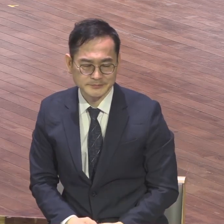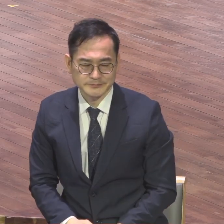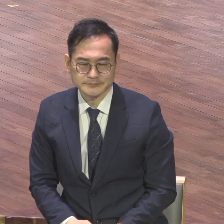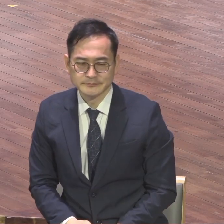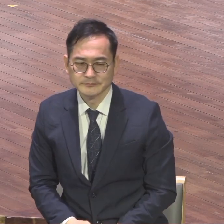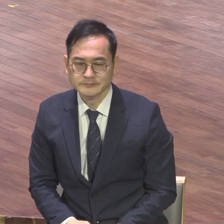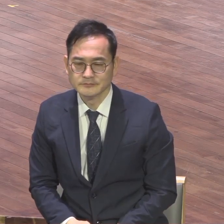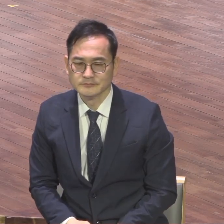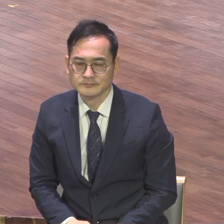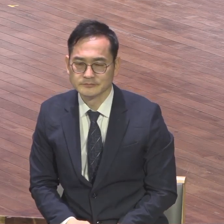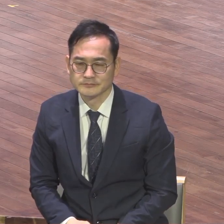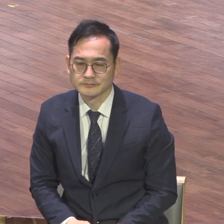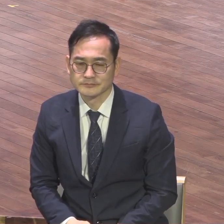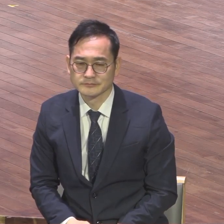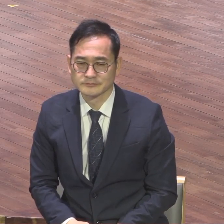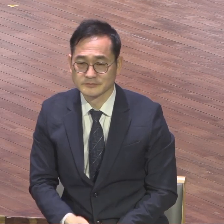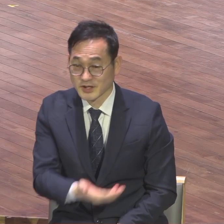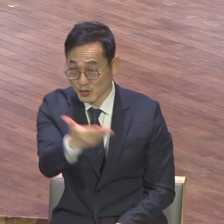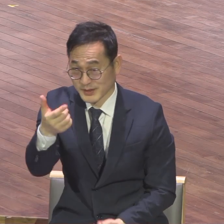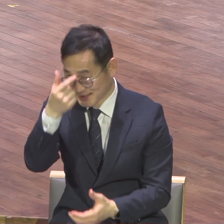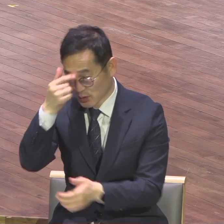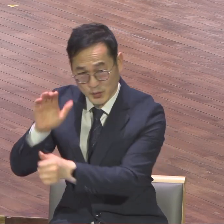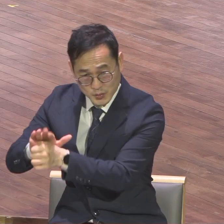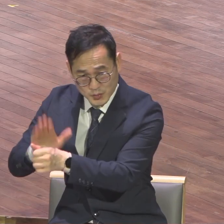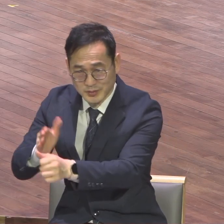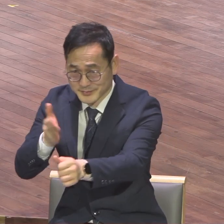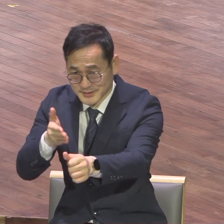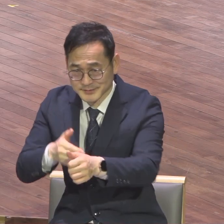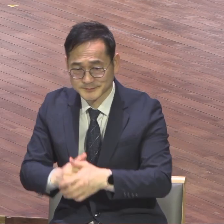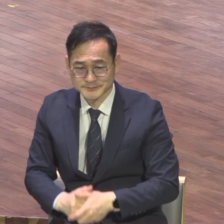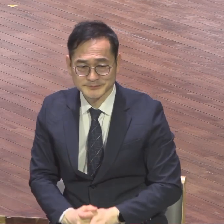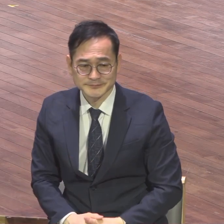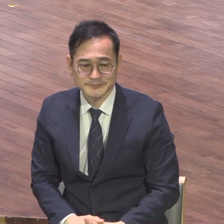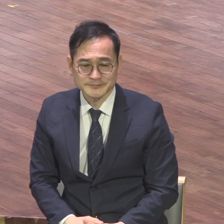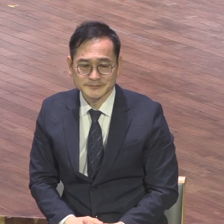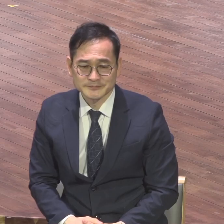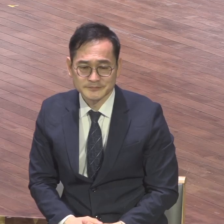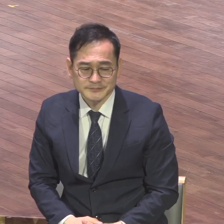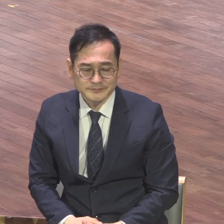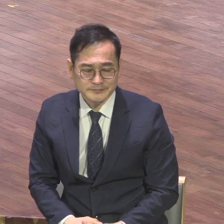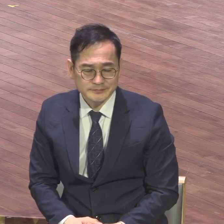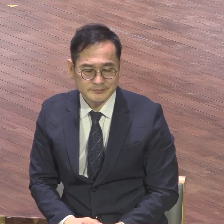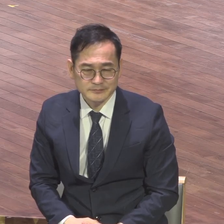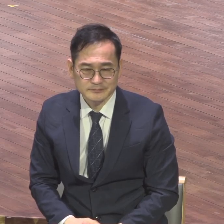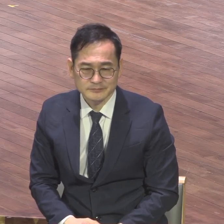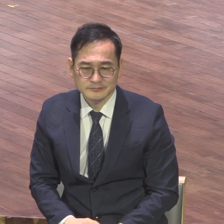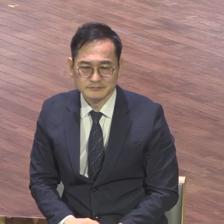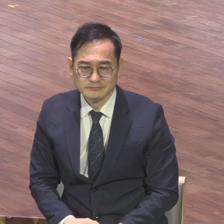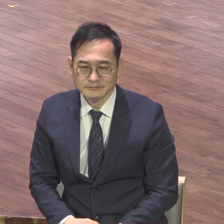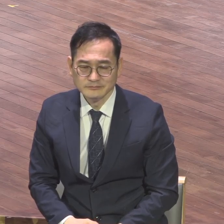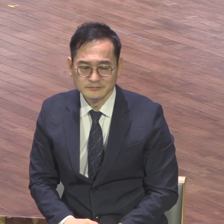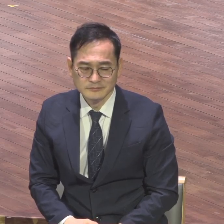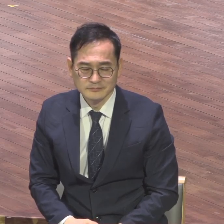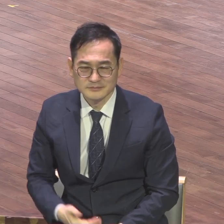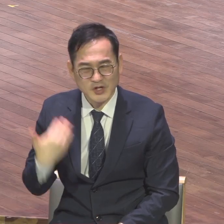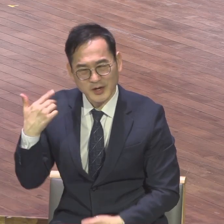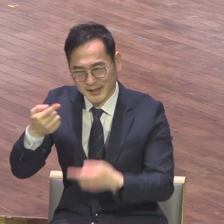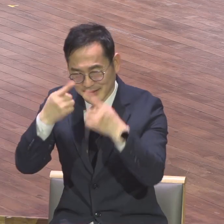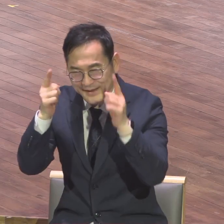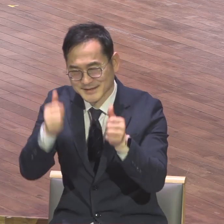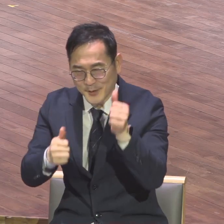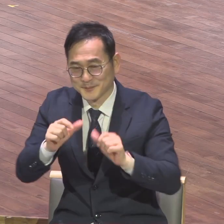있도록 집중 기도해 주시기 바랍니다. 제가 개척할 때는 시험 치는 그날 뭐 그때는 교인들이 얼마 안